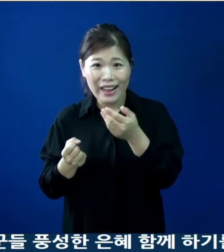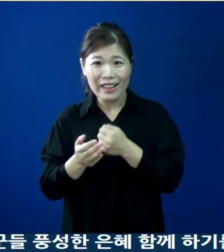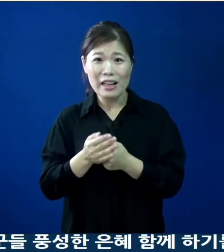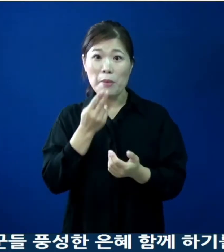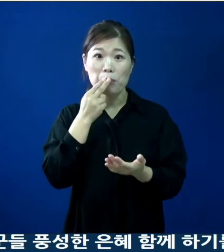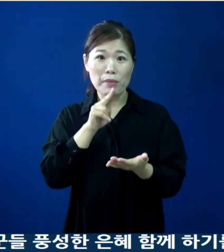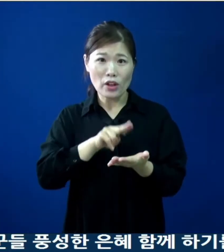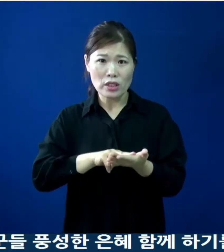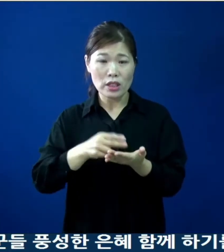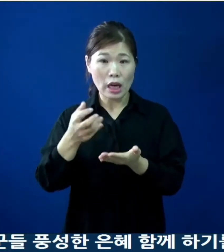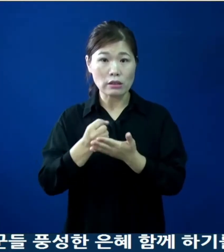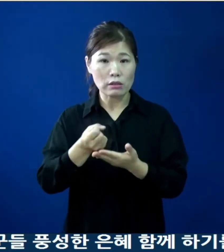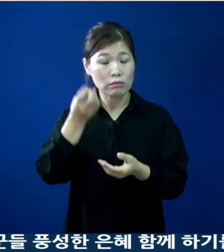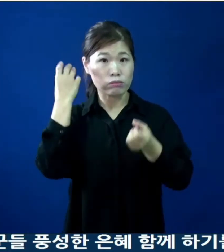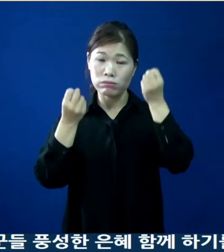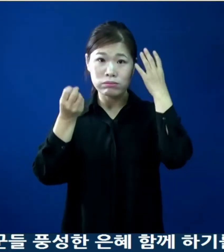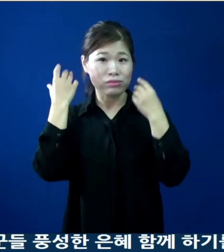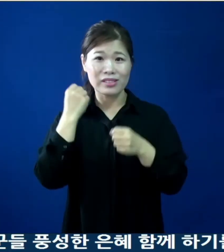받았다는 사실도 깜빡 잊고